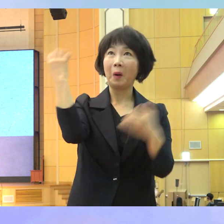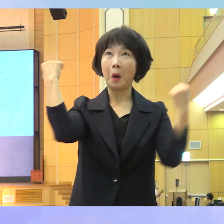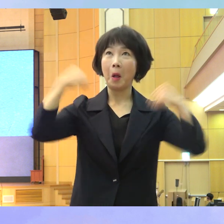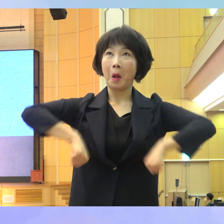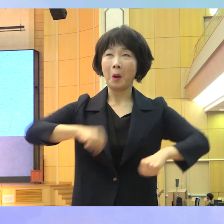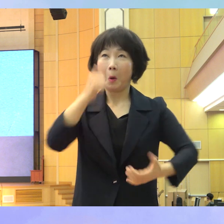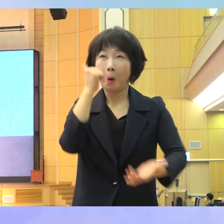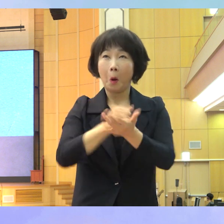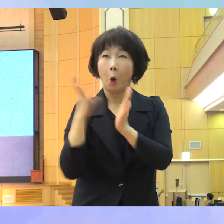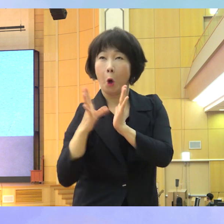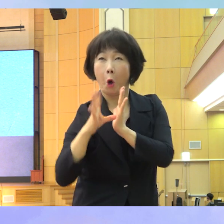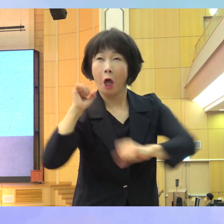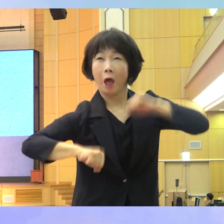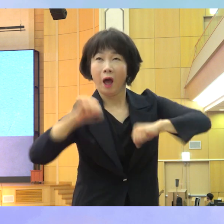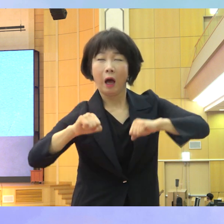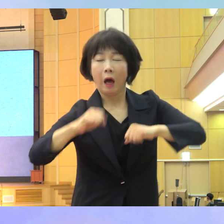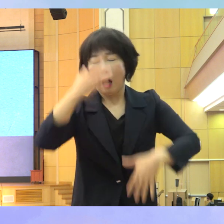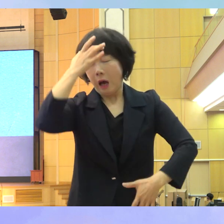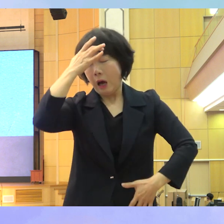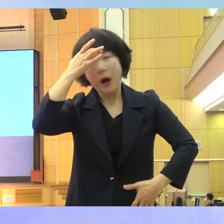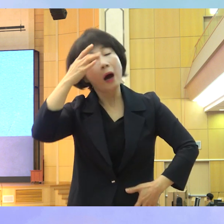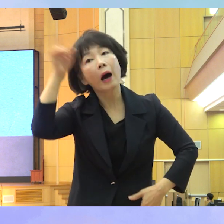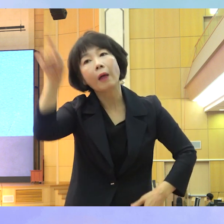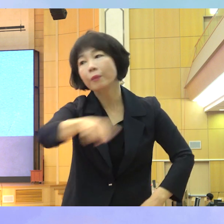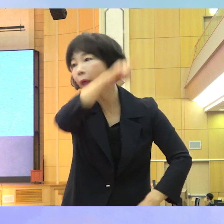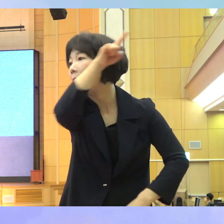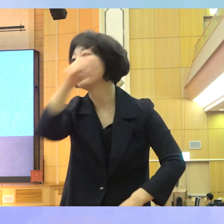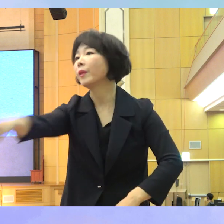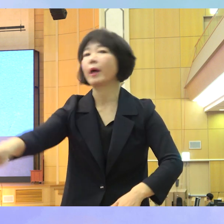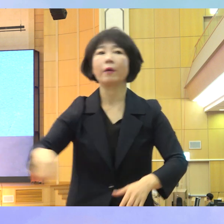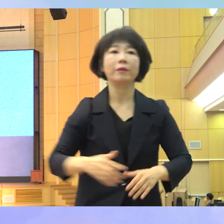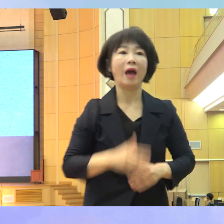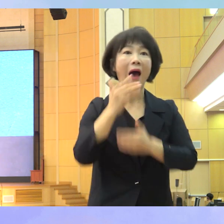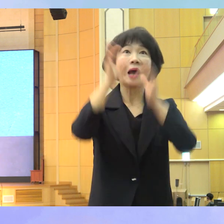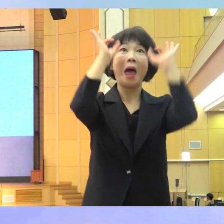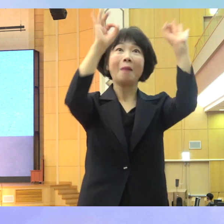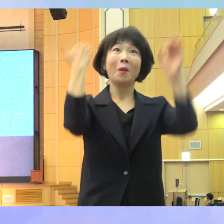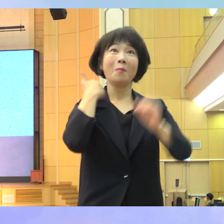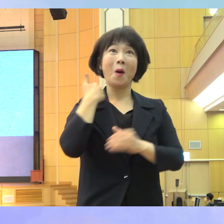여러분, 많이 그래요. 기독교인들이 은근히 많이 그렇습니다.